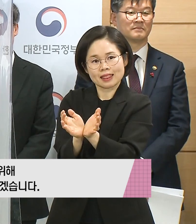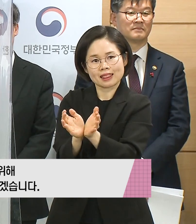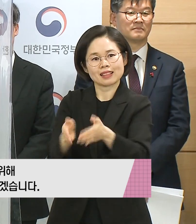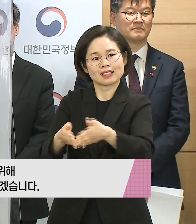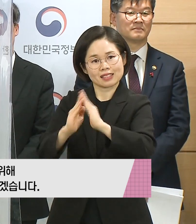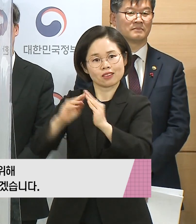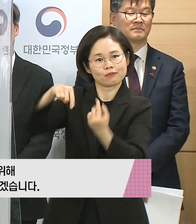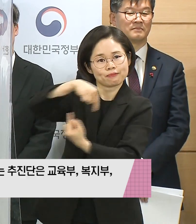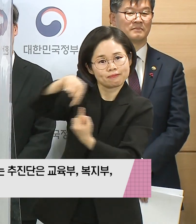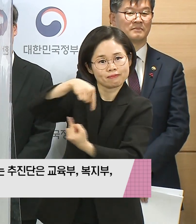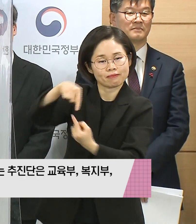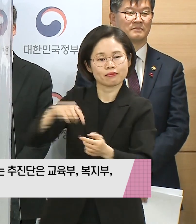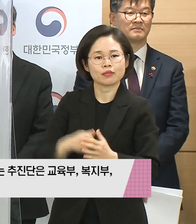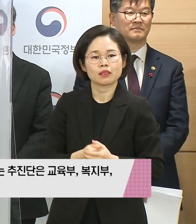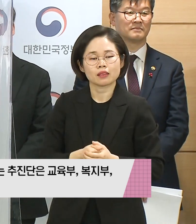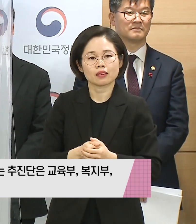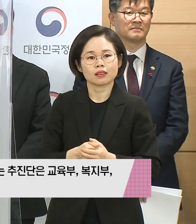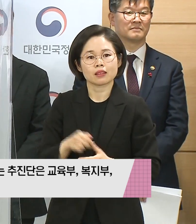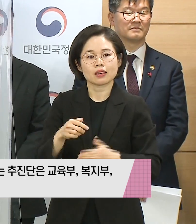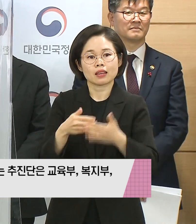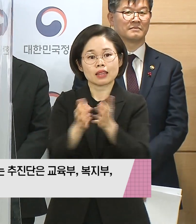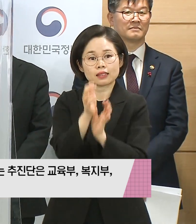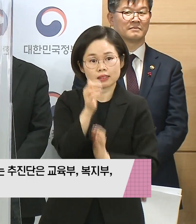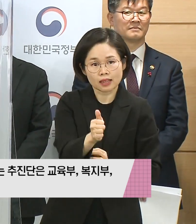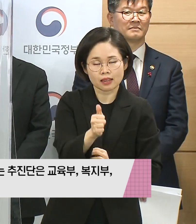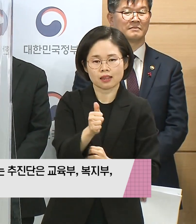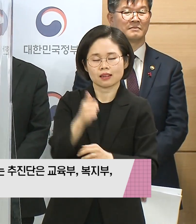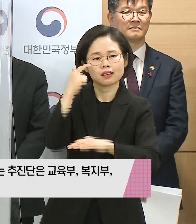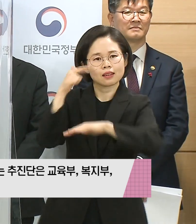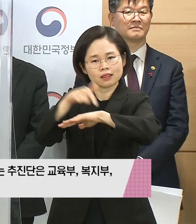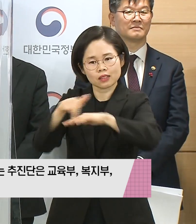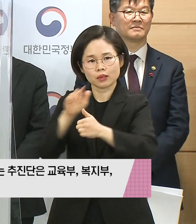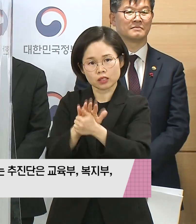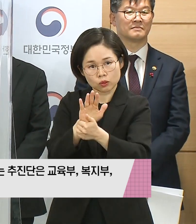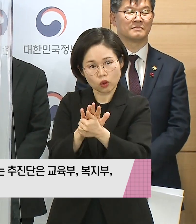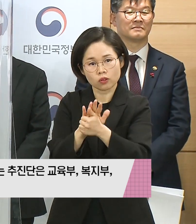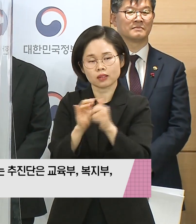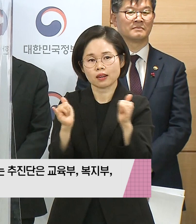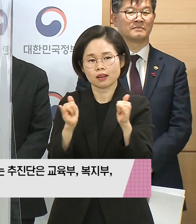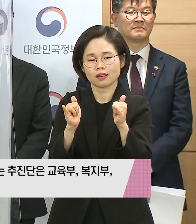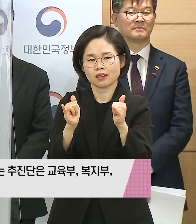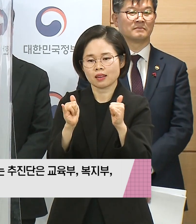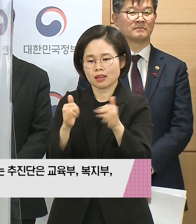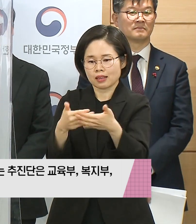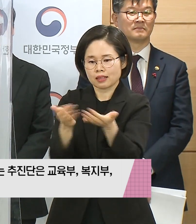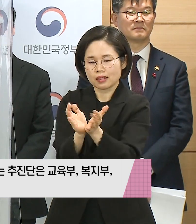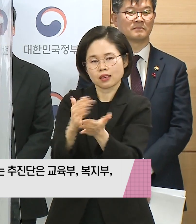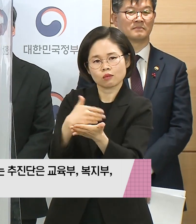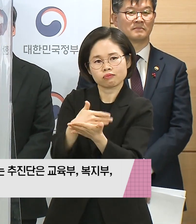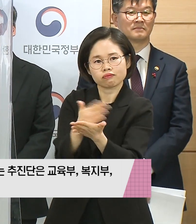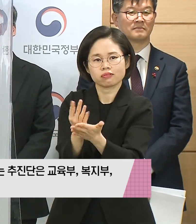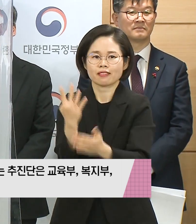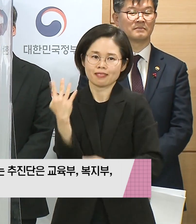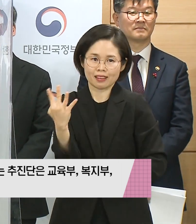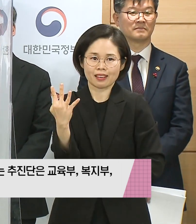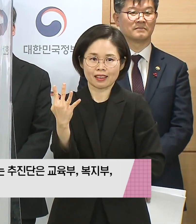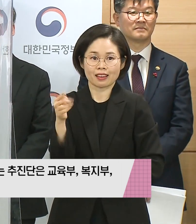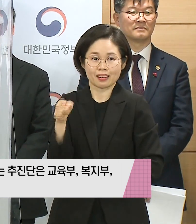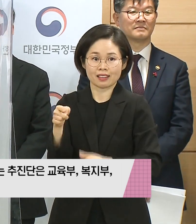설치 운영하겠습니다. 단장, 기획지원관, 사격과 체제로 운영되는